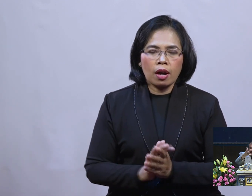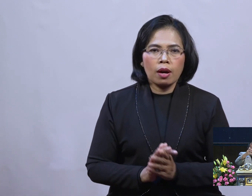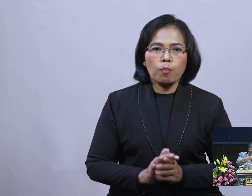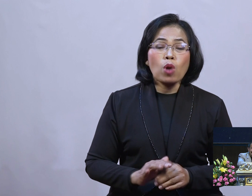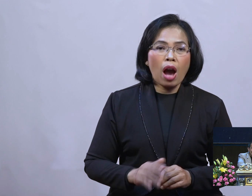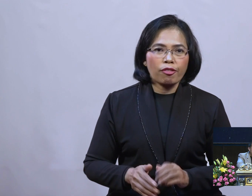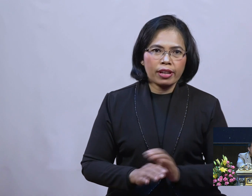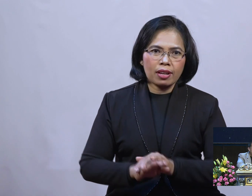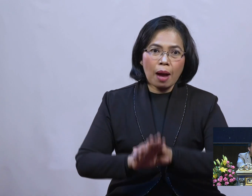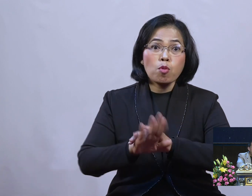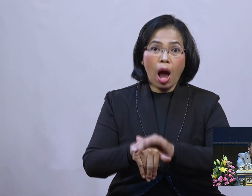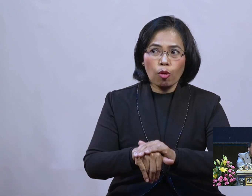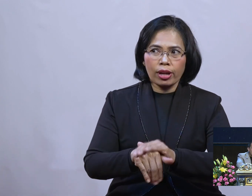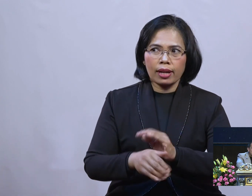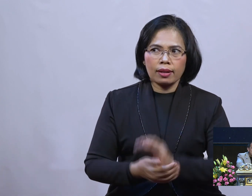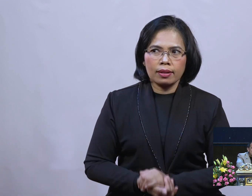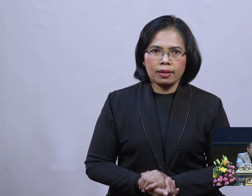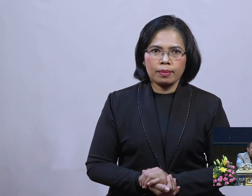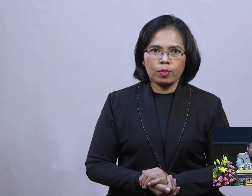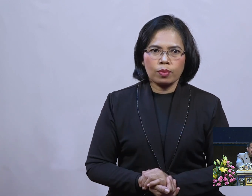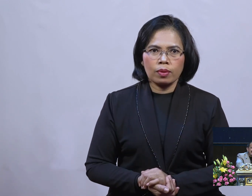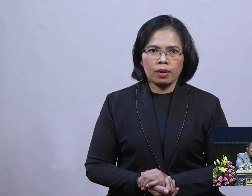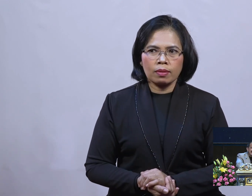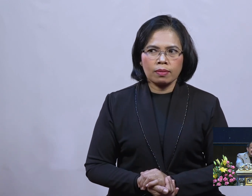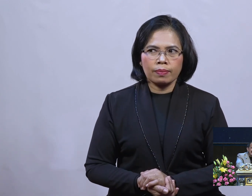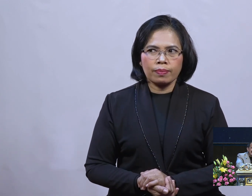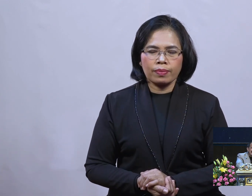itu kali seringkali terjadi